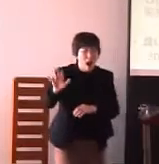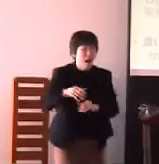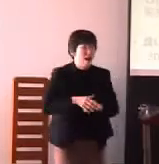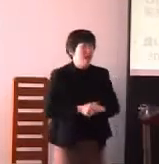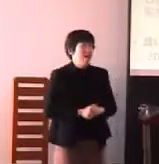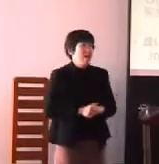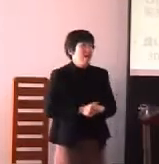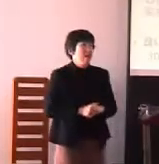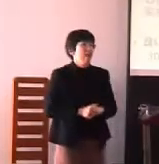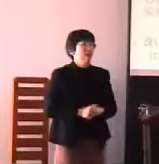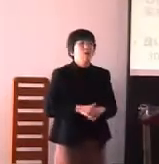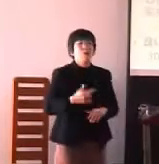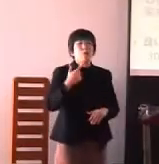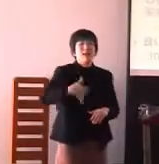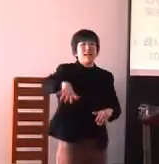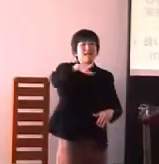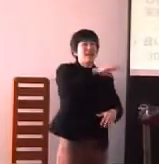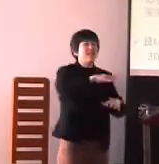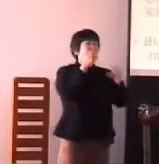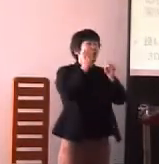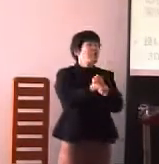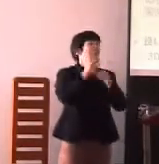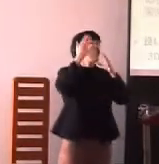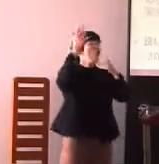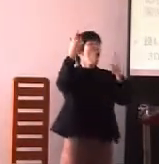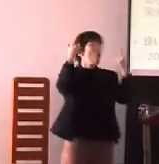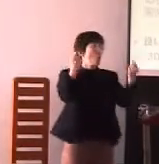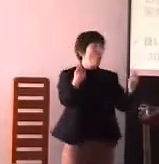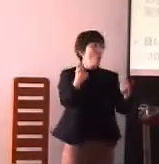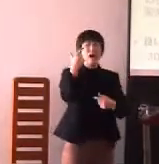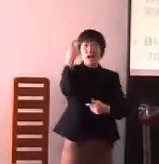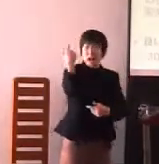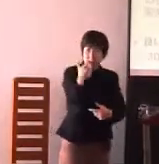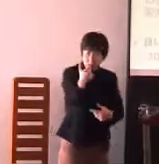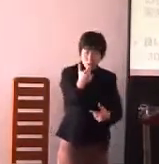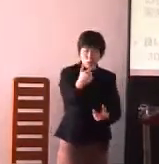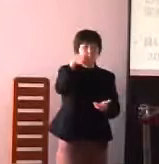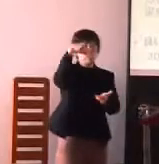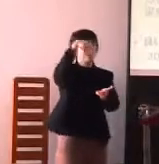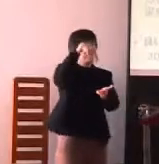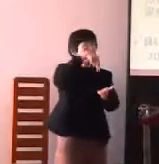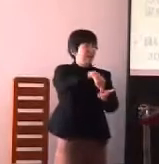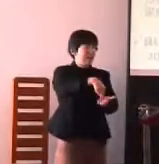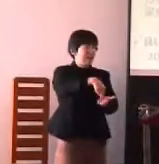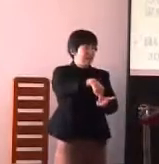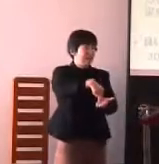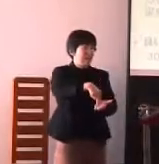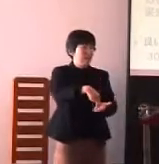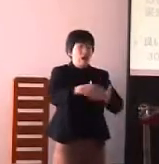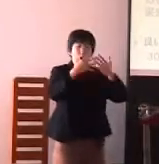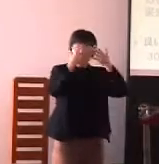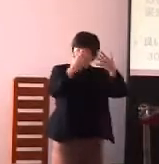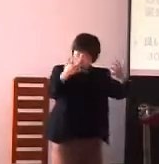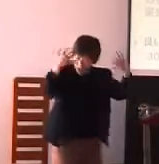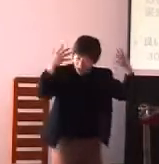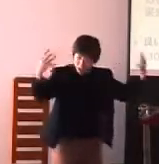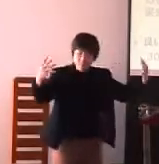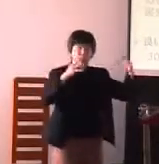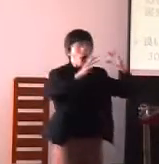固く信仰に立って豊かな身を喜び平安たくさんの神様からいただく御